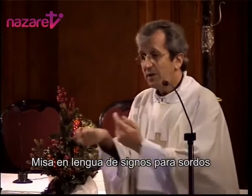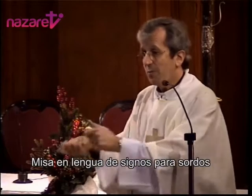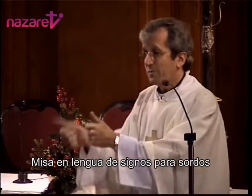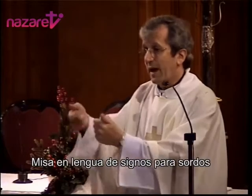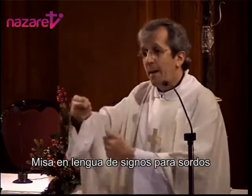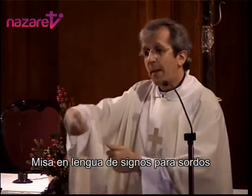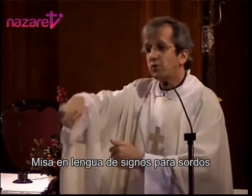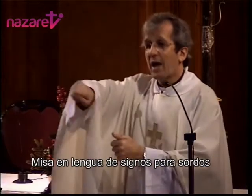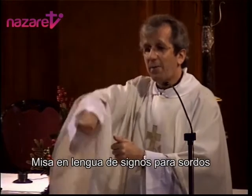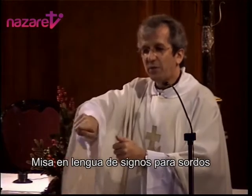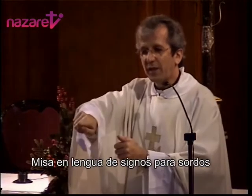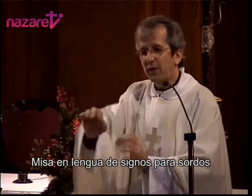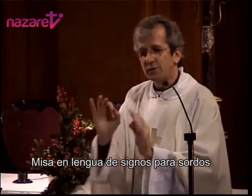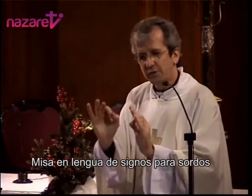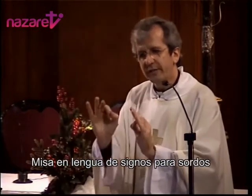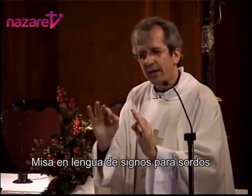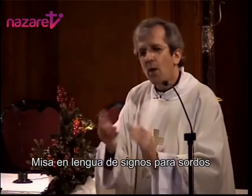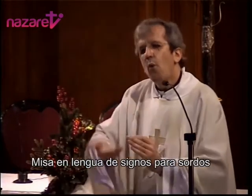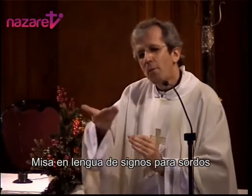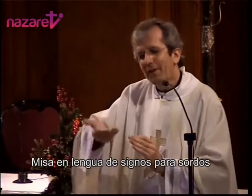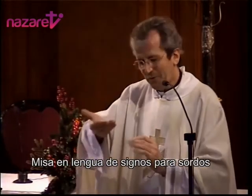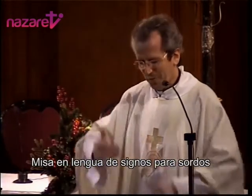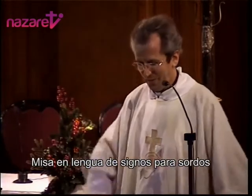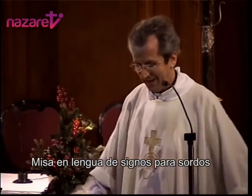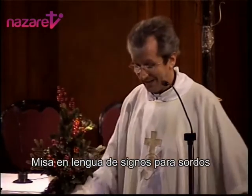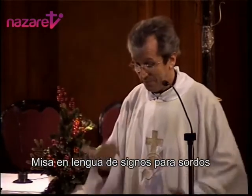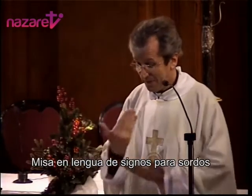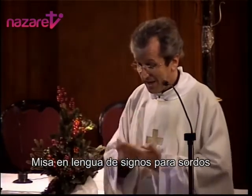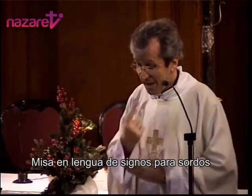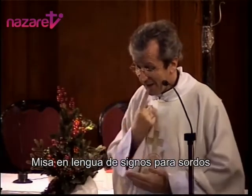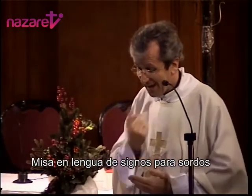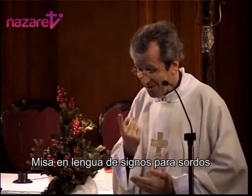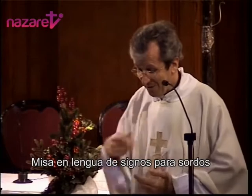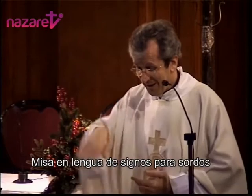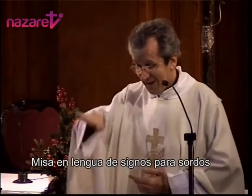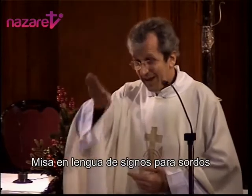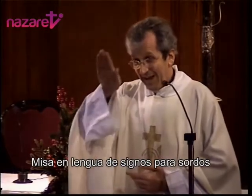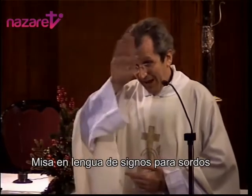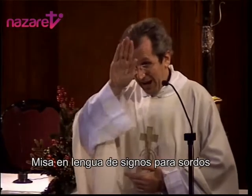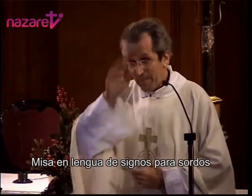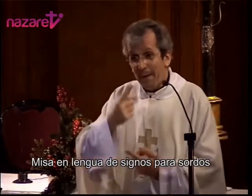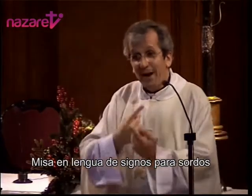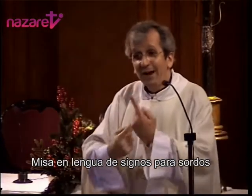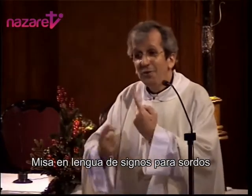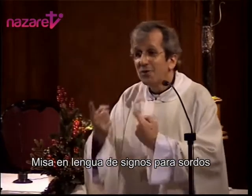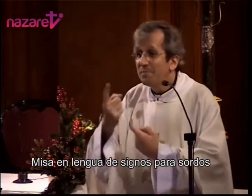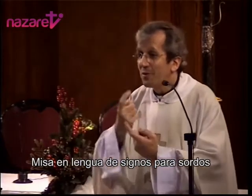pues venga, vamos a bautizarlo, sino que es un momento muy importante. Y para ello, el Papa nos